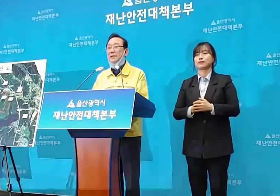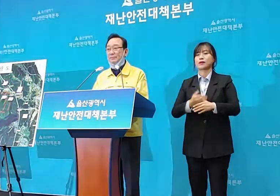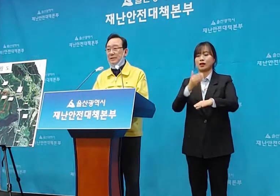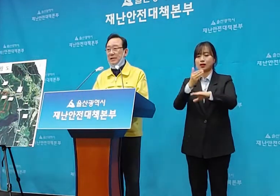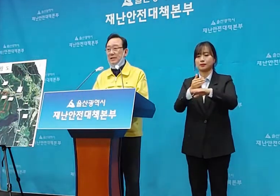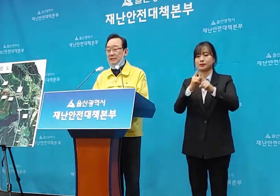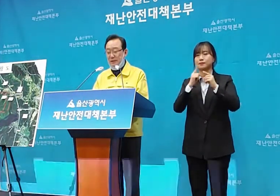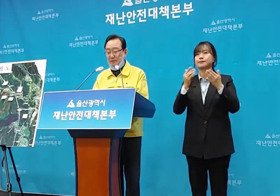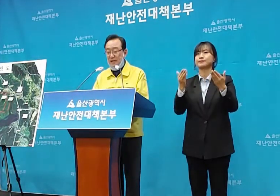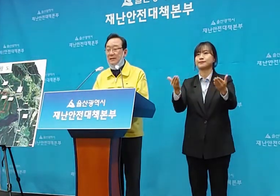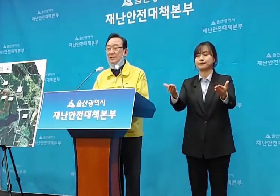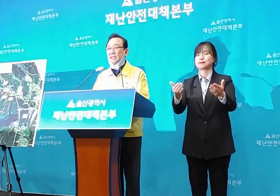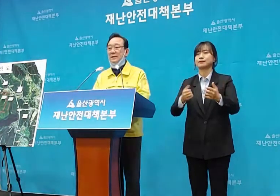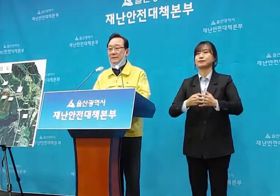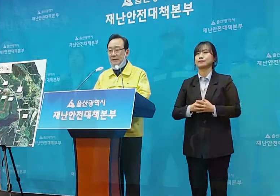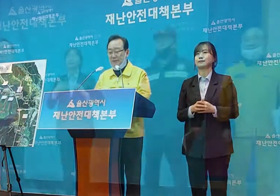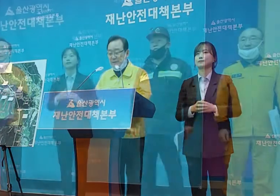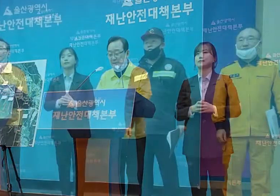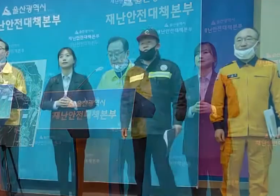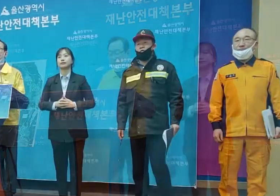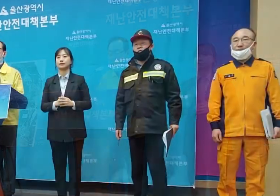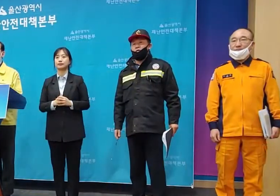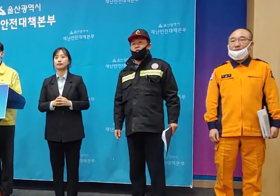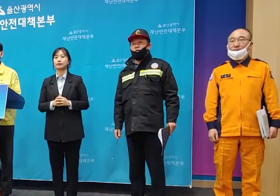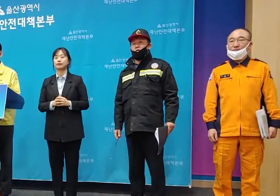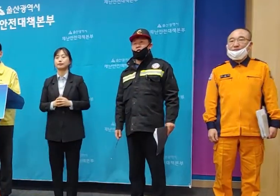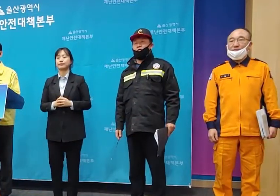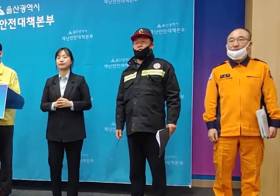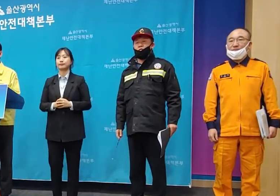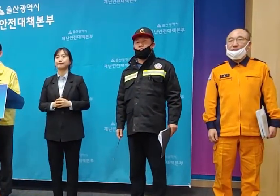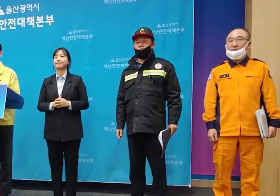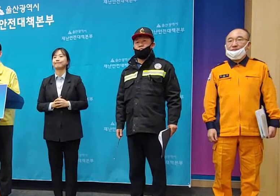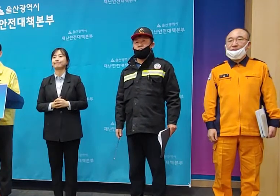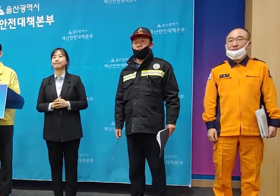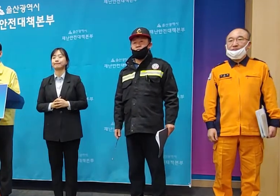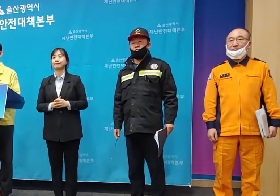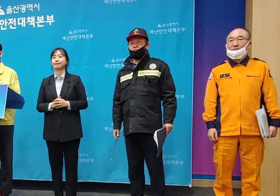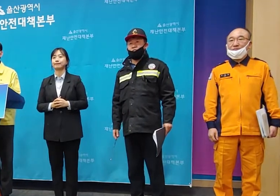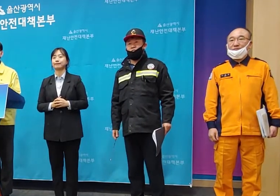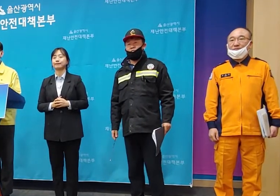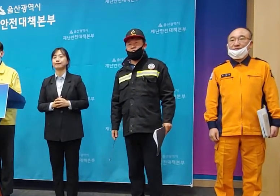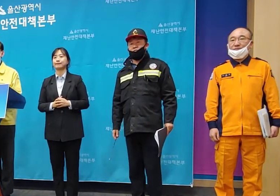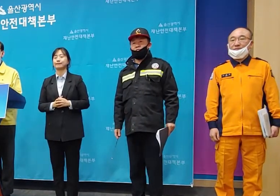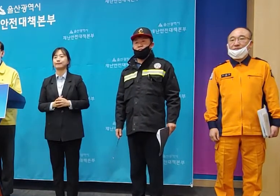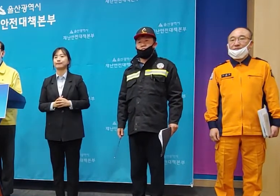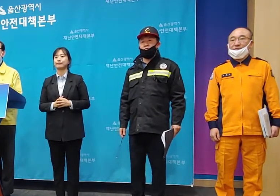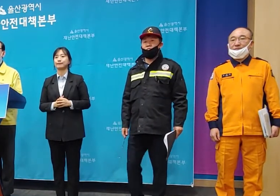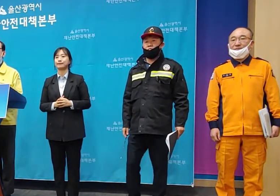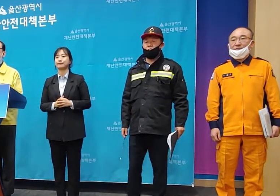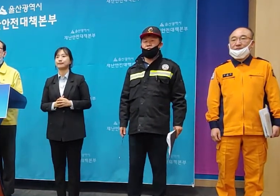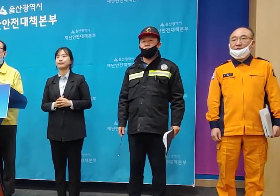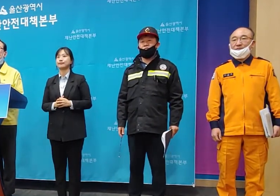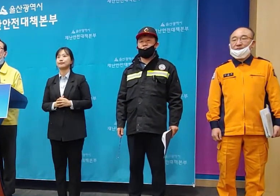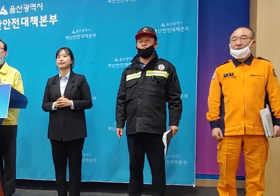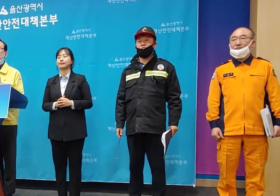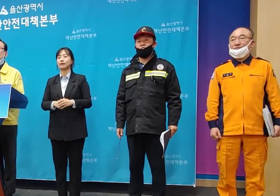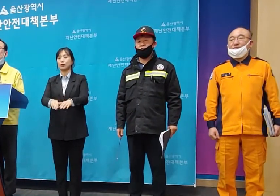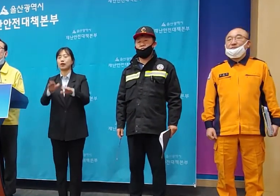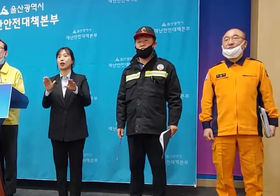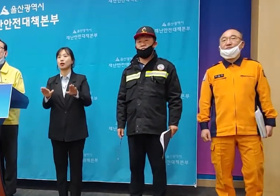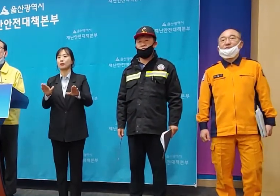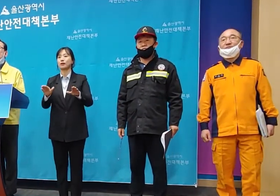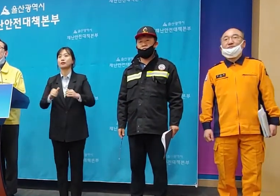한번 감사드립니다. 감사합니다. 수고하셨습니다. 네. 방영회 정종식이랍니다. 네. 이번